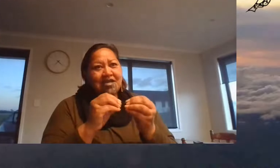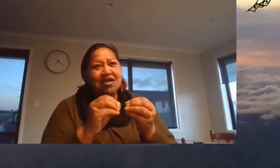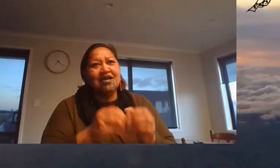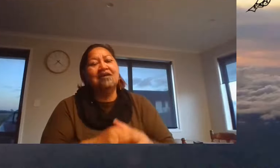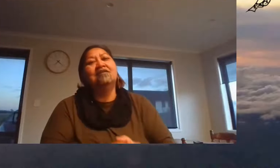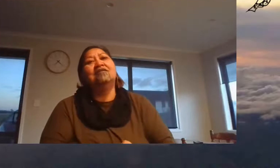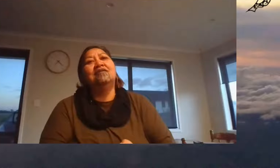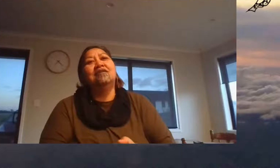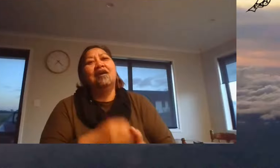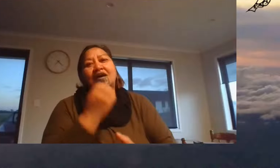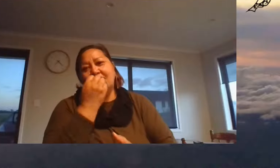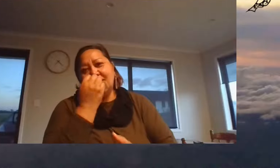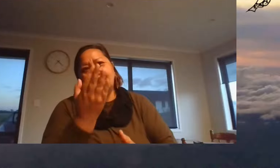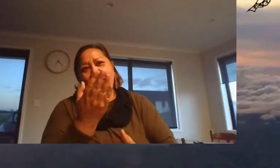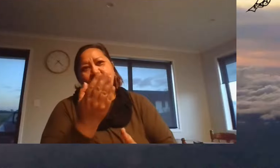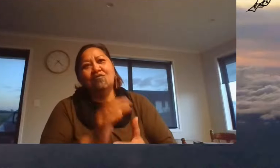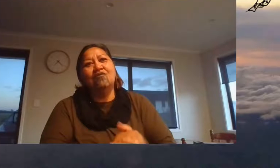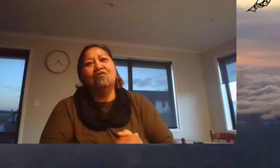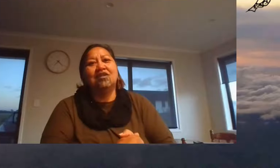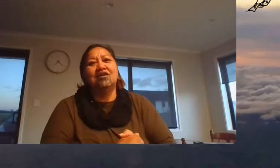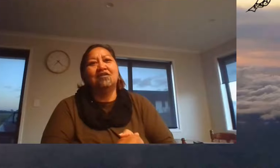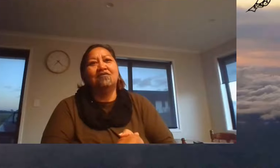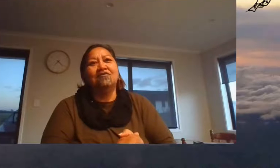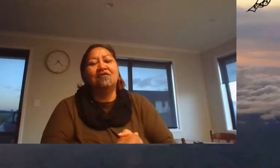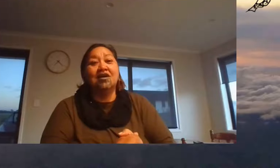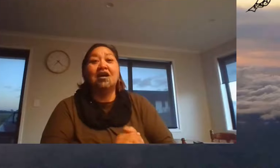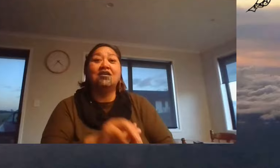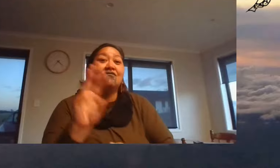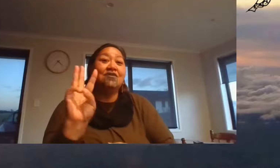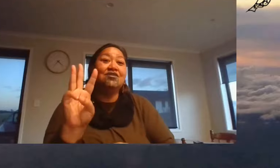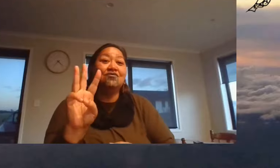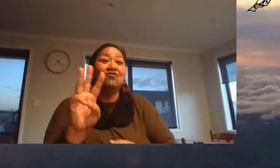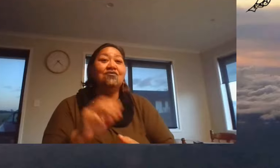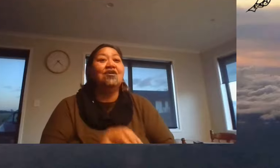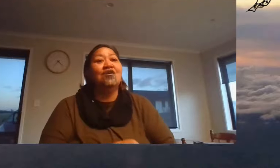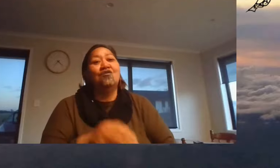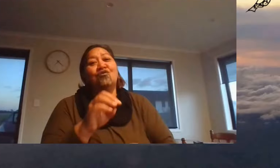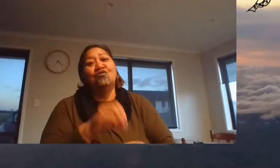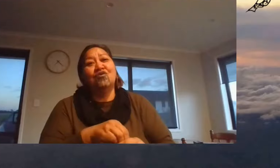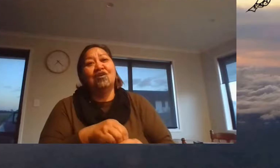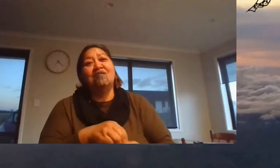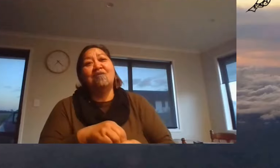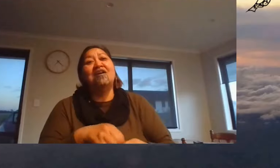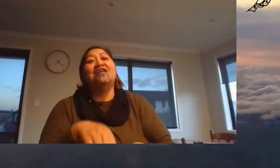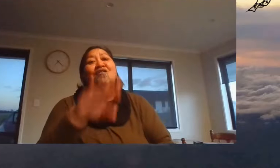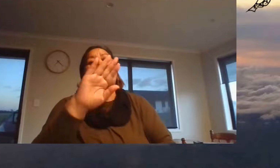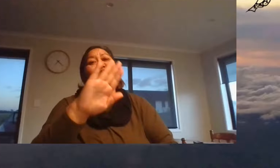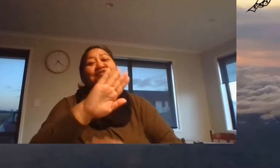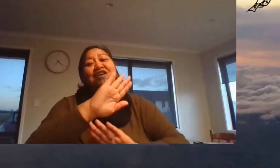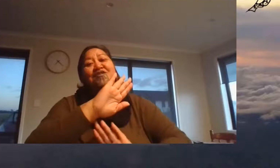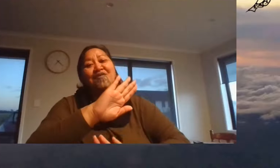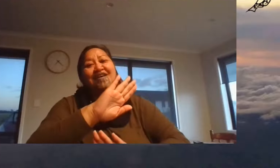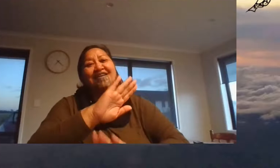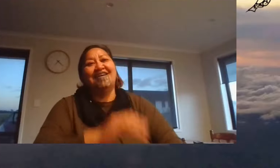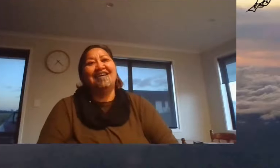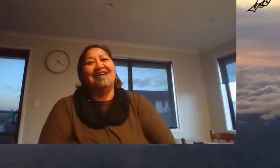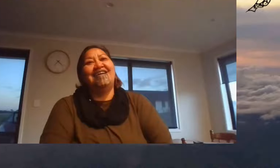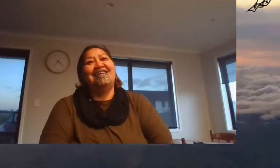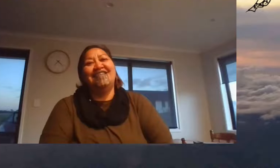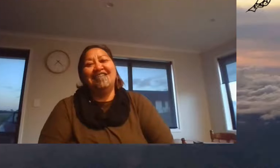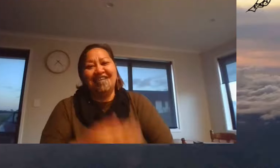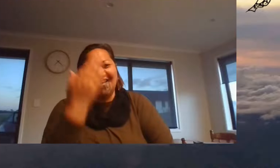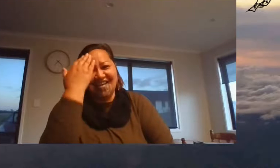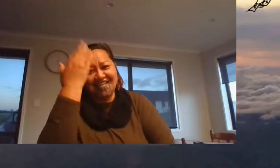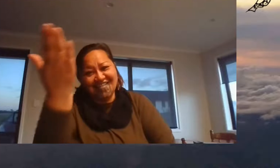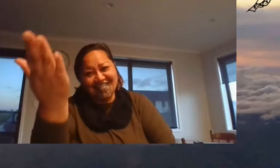tuia mai rā I te reo o tātou. Ngā reo e toru o roto ana mai o Aotearoa.